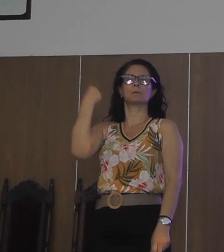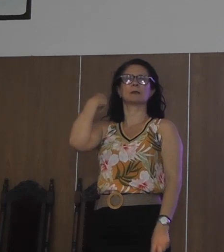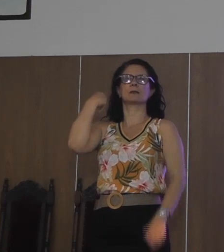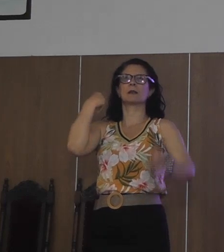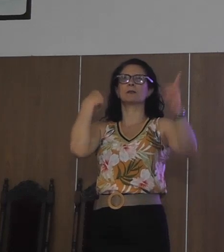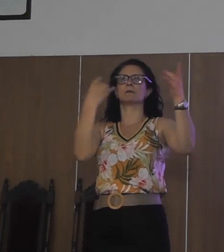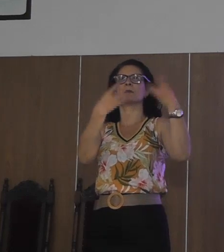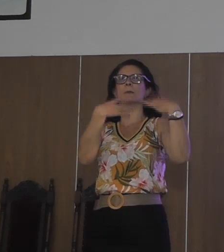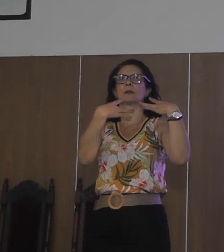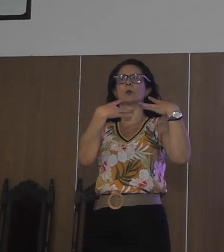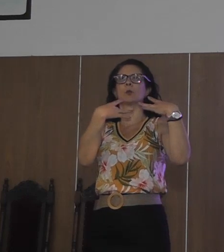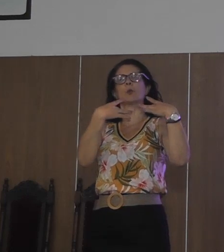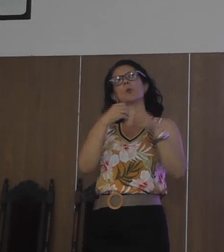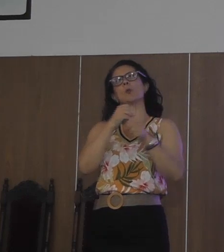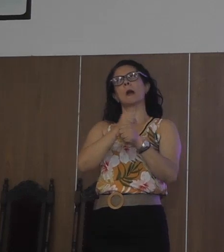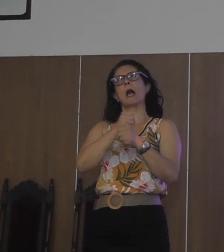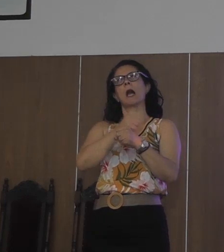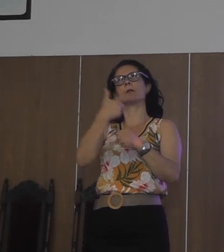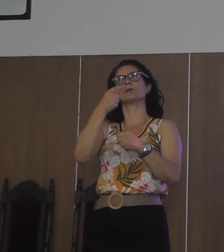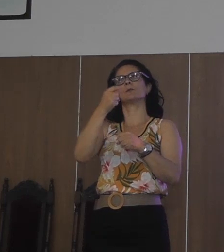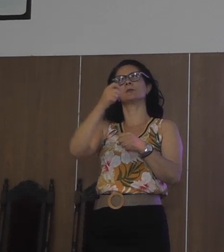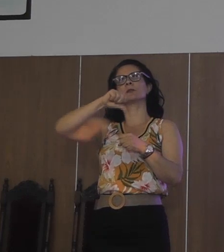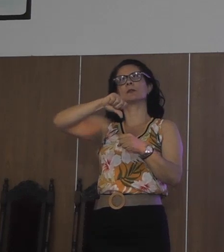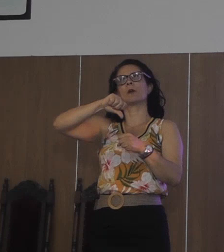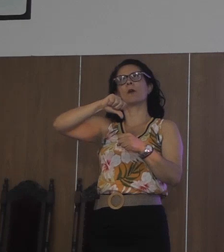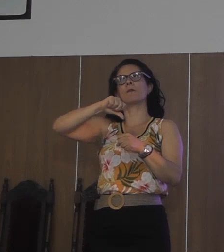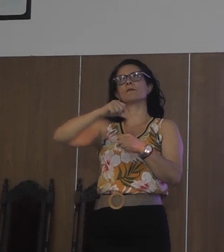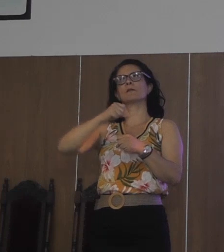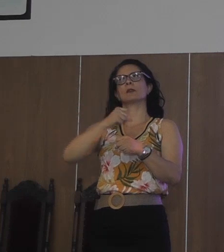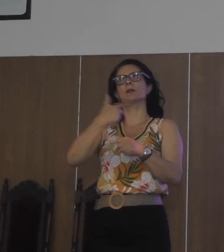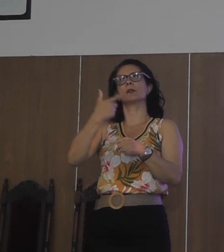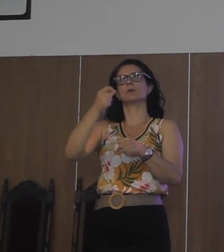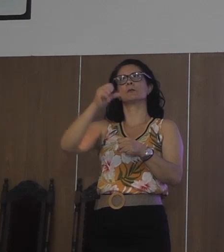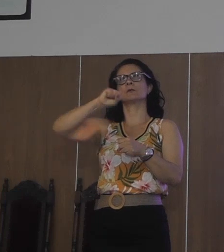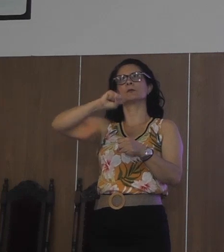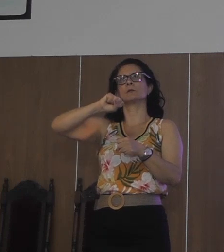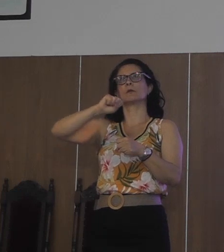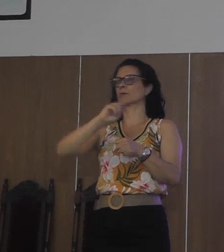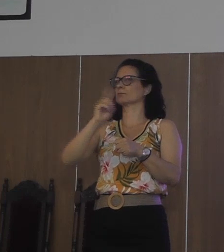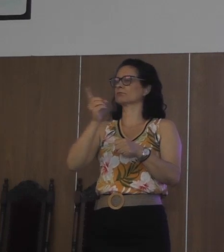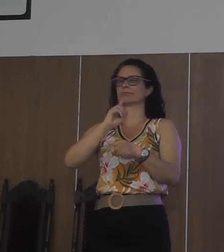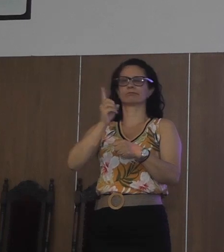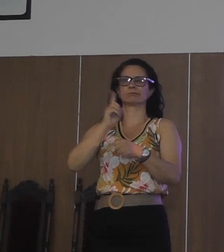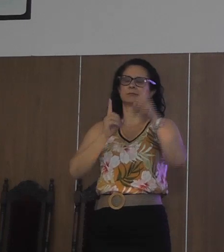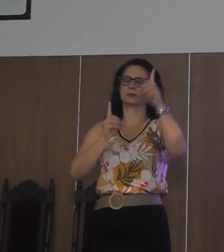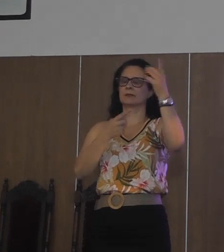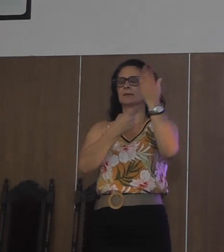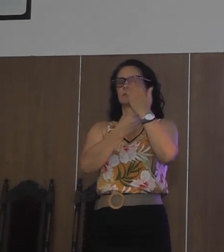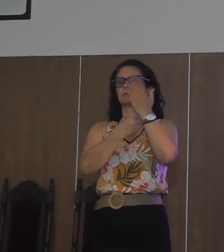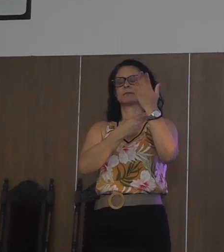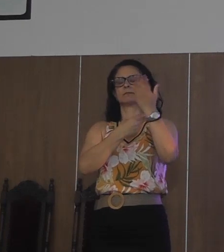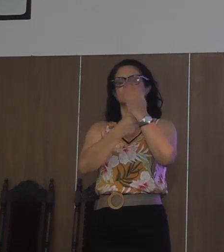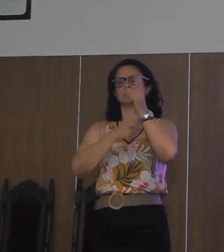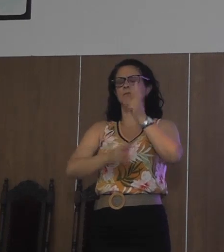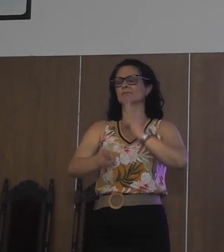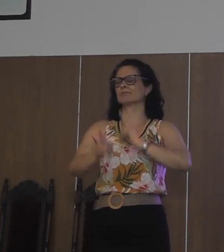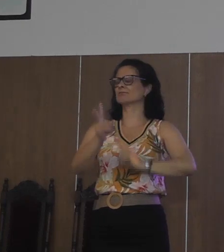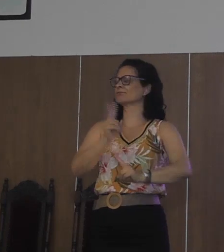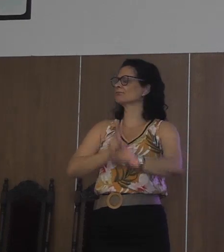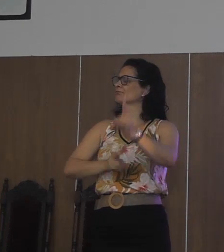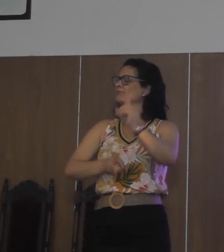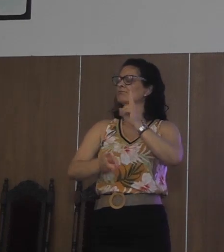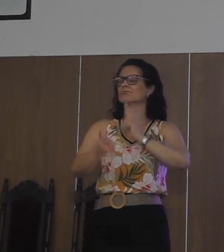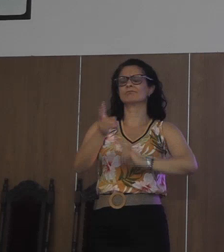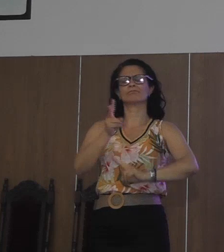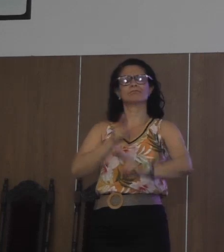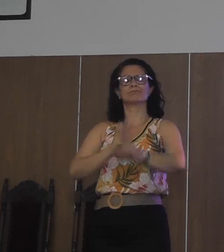você sozinho. Um homem pode te abandonar, mas eu estou contigo todos os dias da sua vida, até